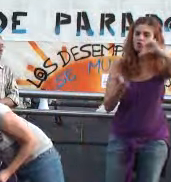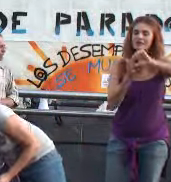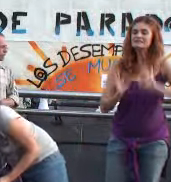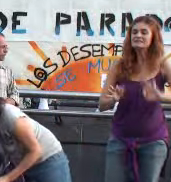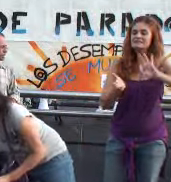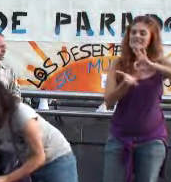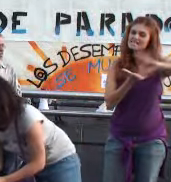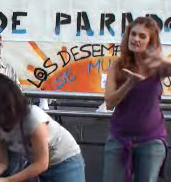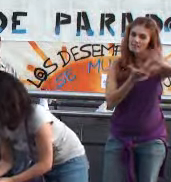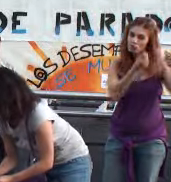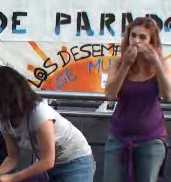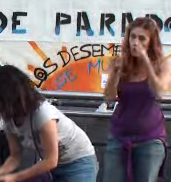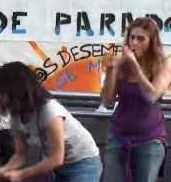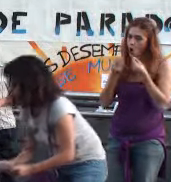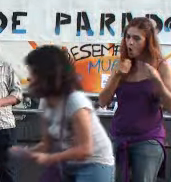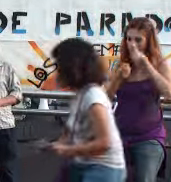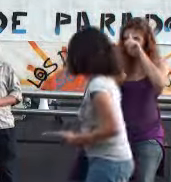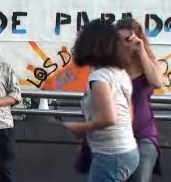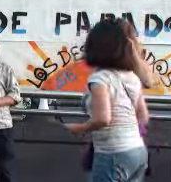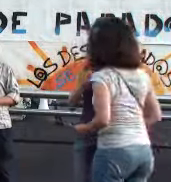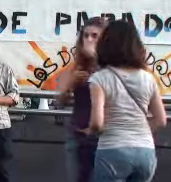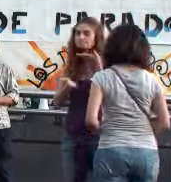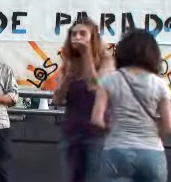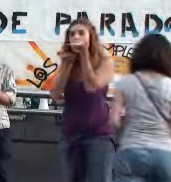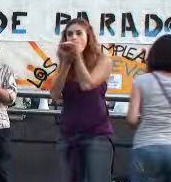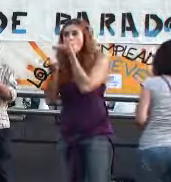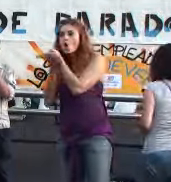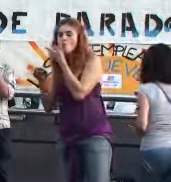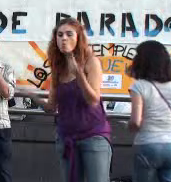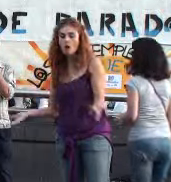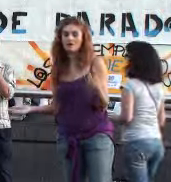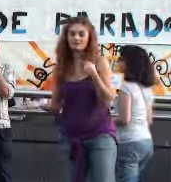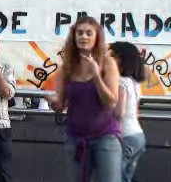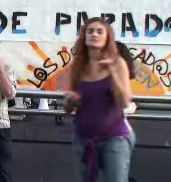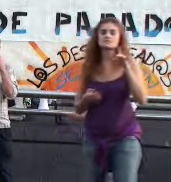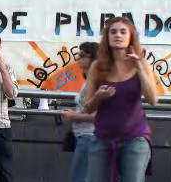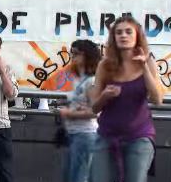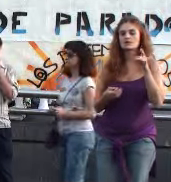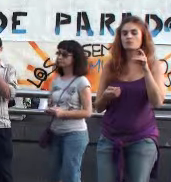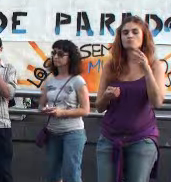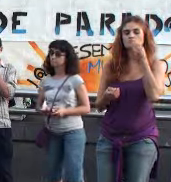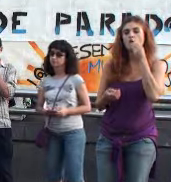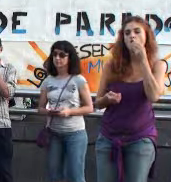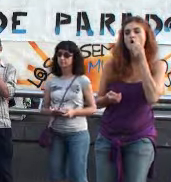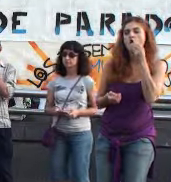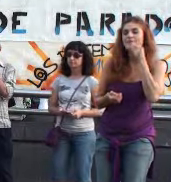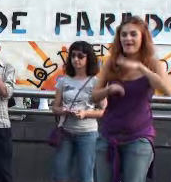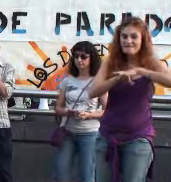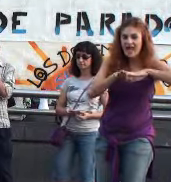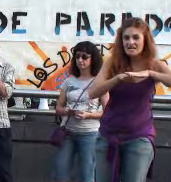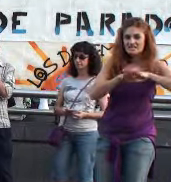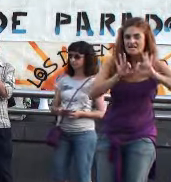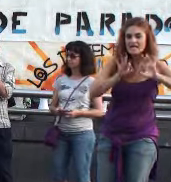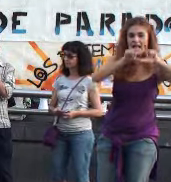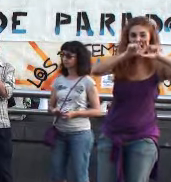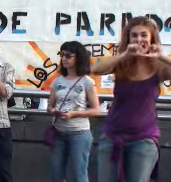que más se va a demandar en Madrid, además, lógicamente, de los productos básicos de alimentación e industriales,